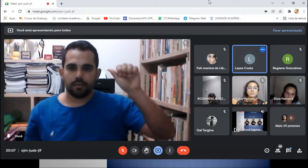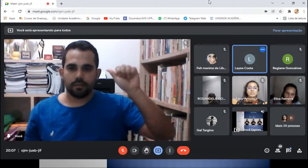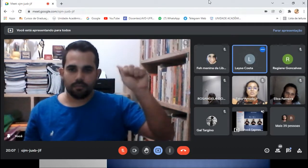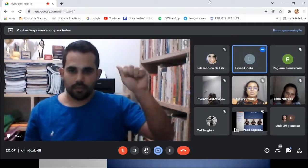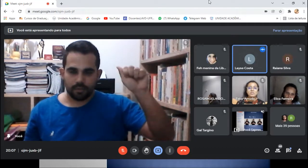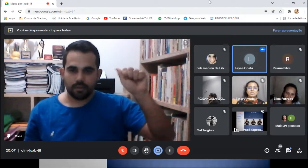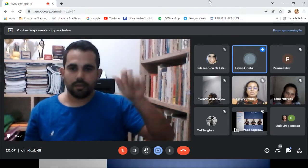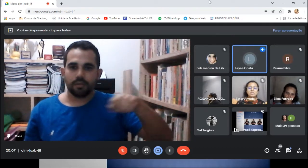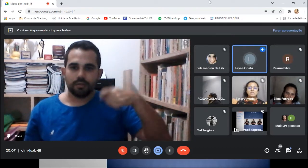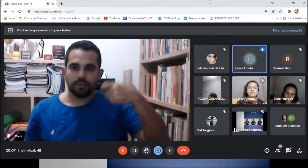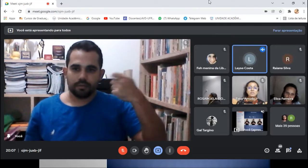O signema.